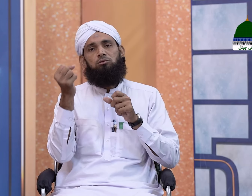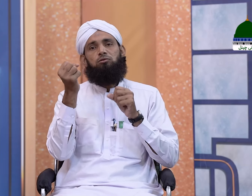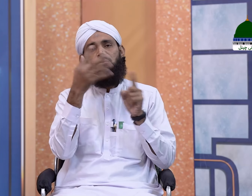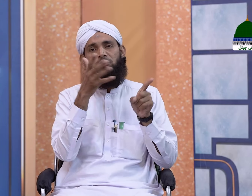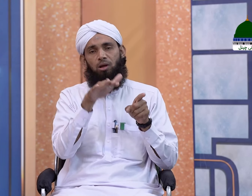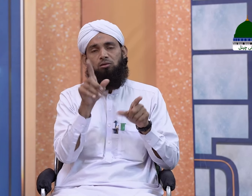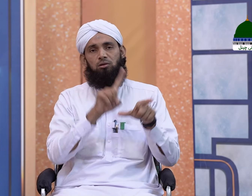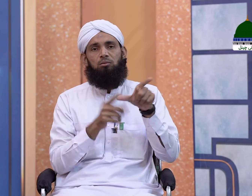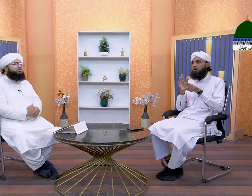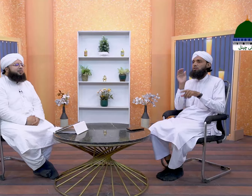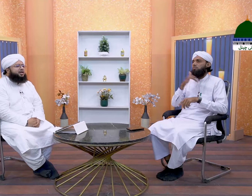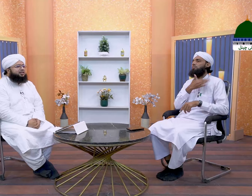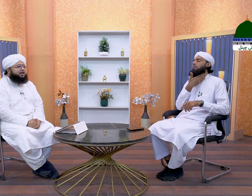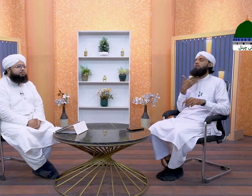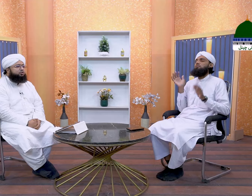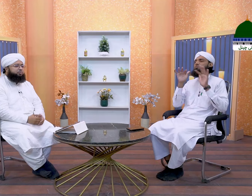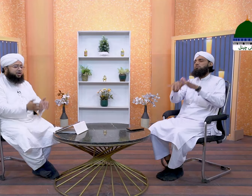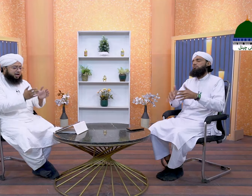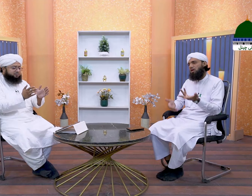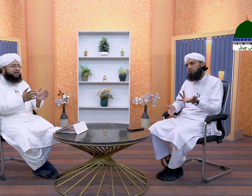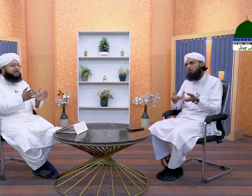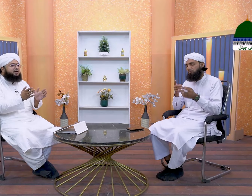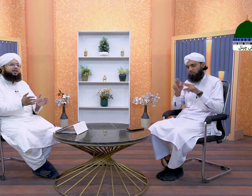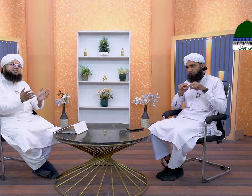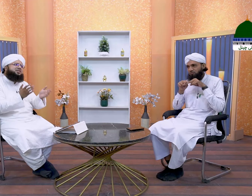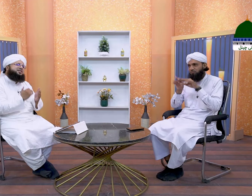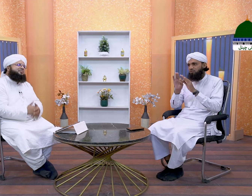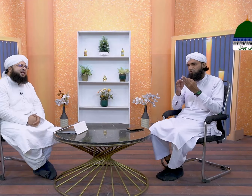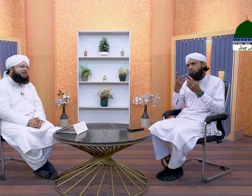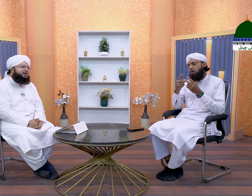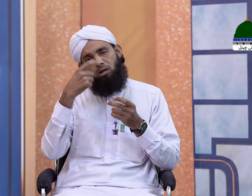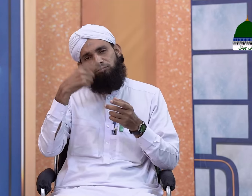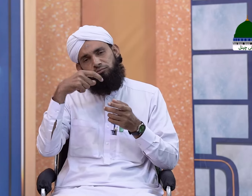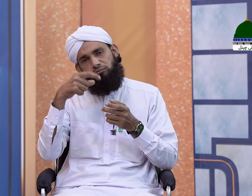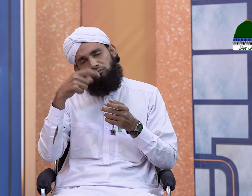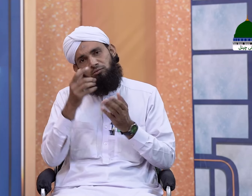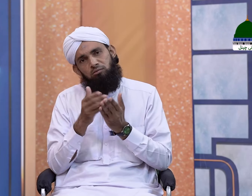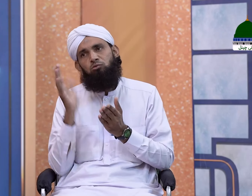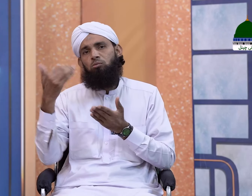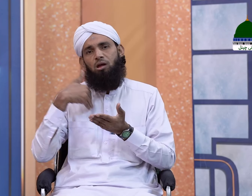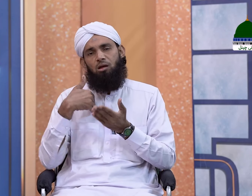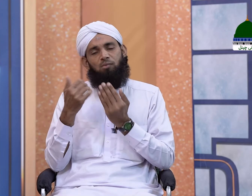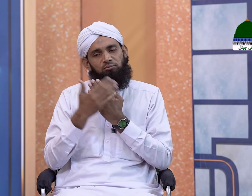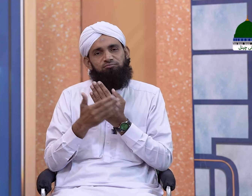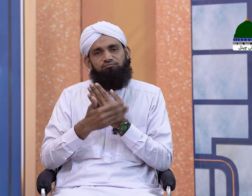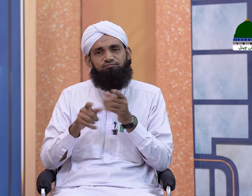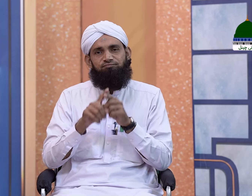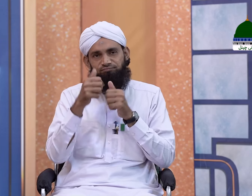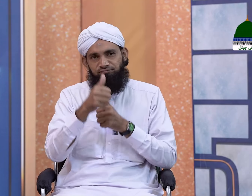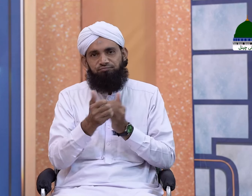ہر بندہ اپنی مرضی کے مطابق آتا ہے، تو پھر گھر والے کیسی انتظار میں رہیں گے کہ جب کوئی آئے ہم سے تعزیت کرے، یا بار بار ان